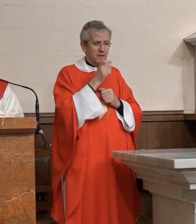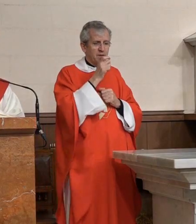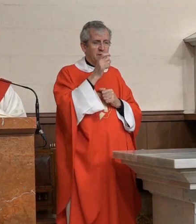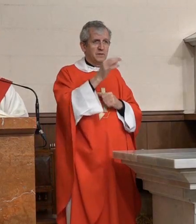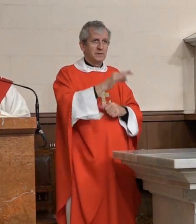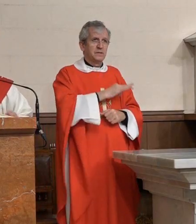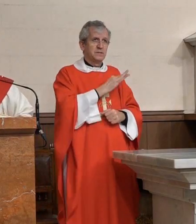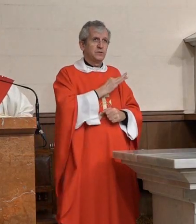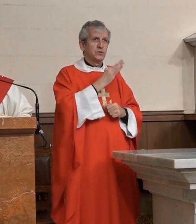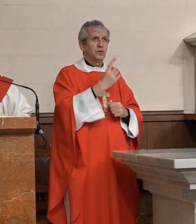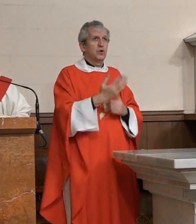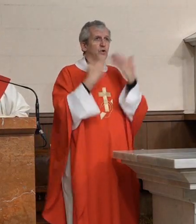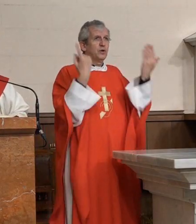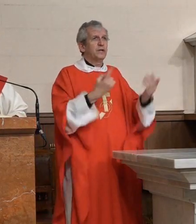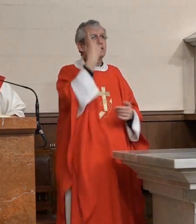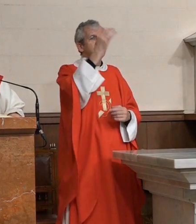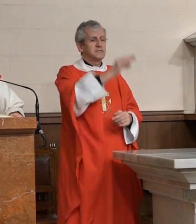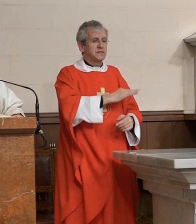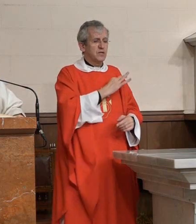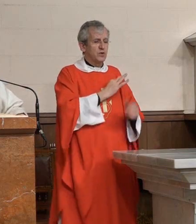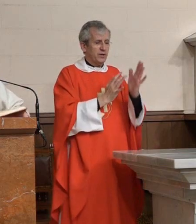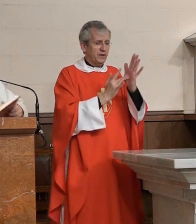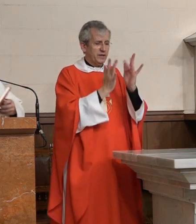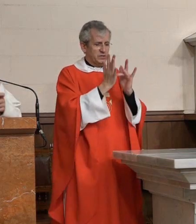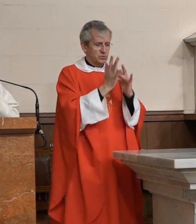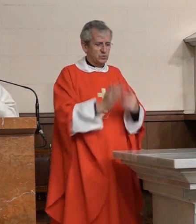Palabra del Señor. Gloria al